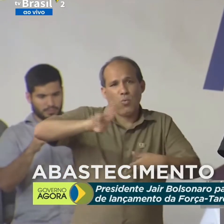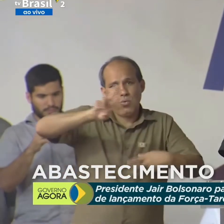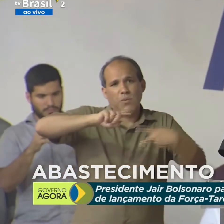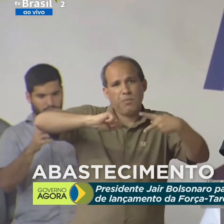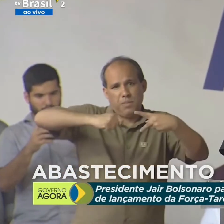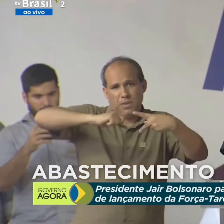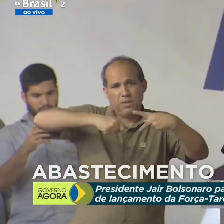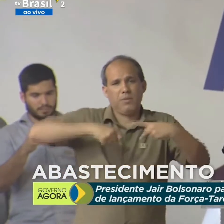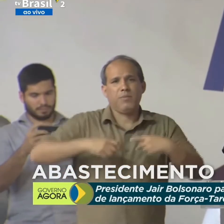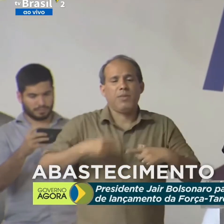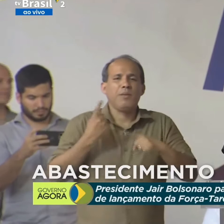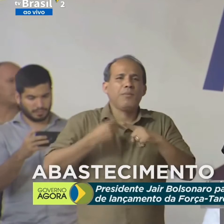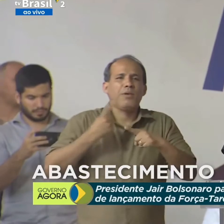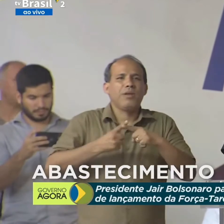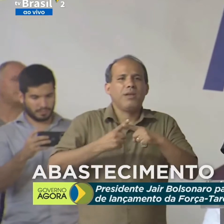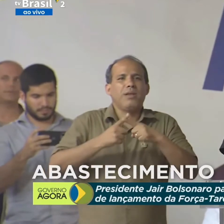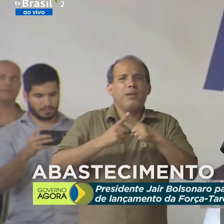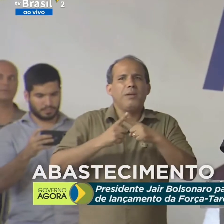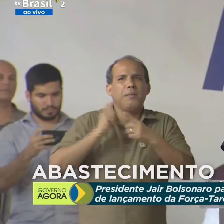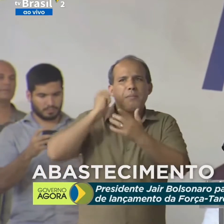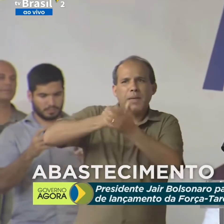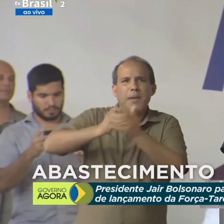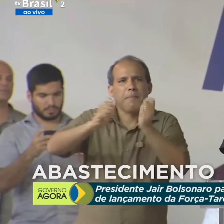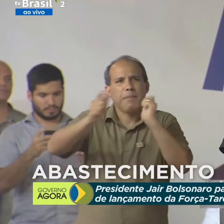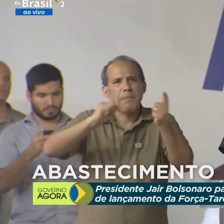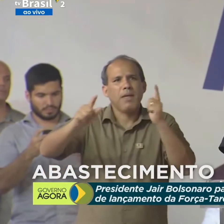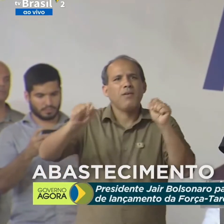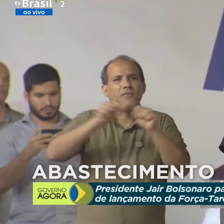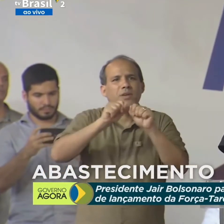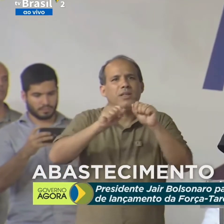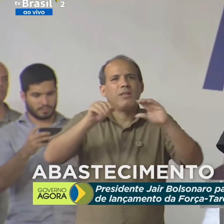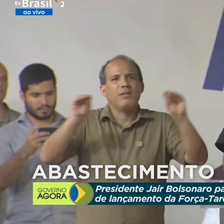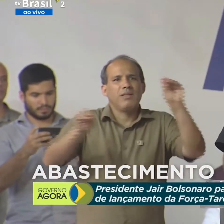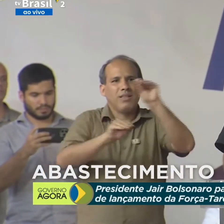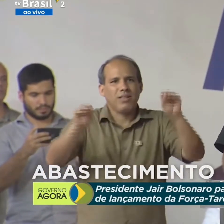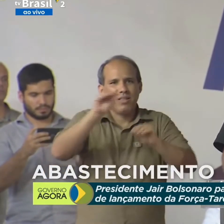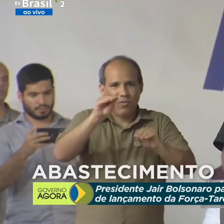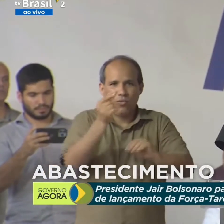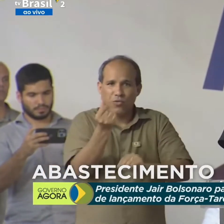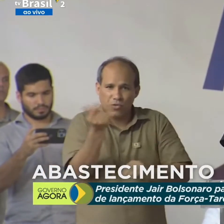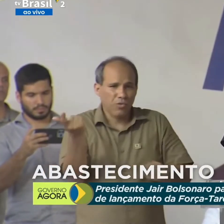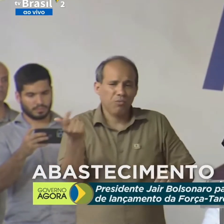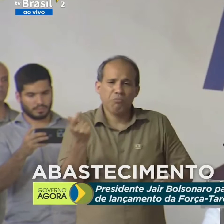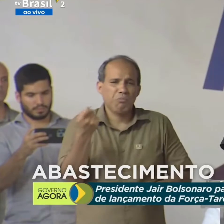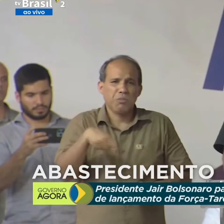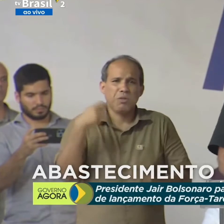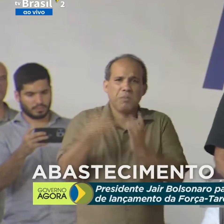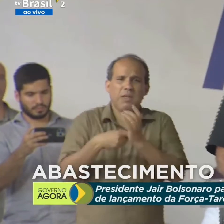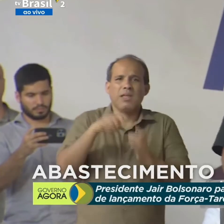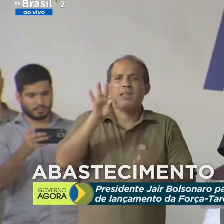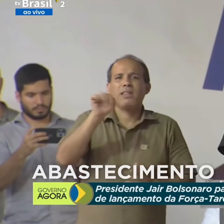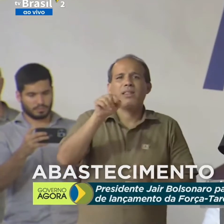Pix para saldar suas dívidas, fazer transações financeiras sem qualquer